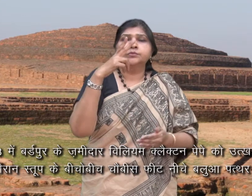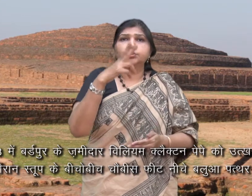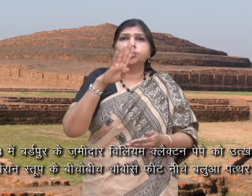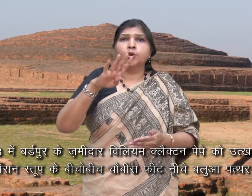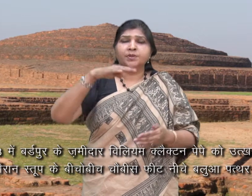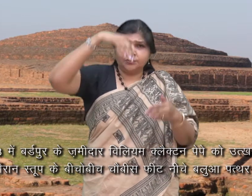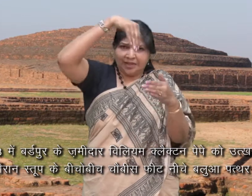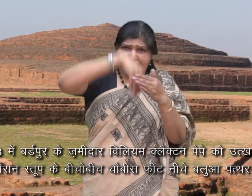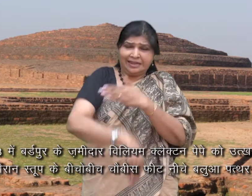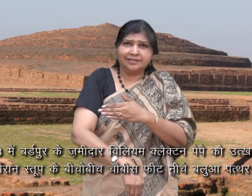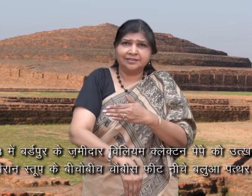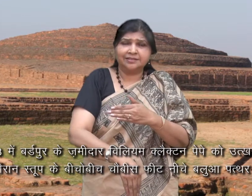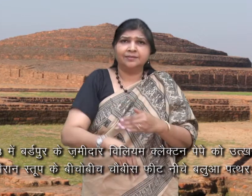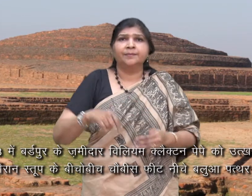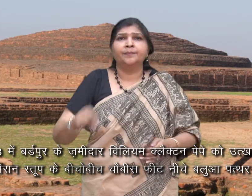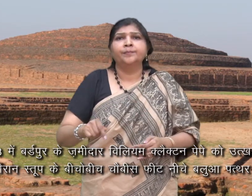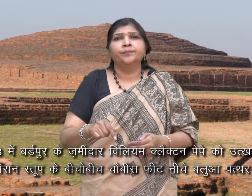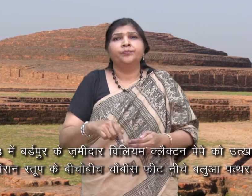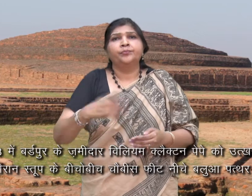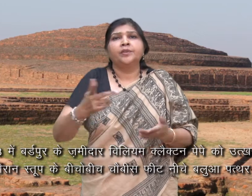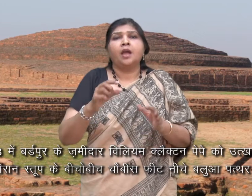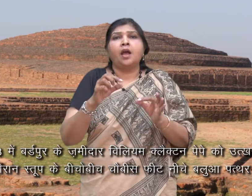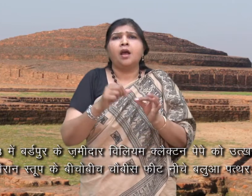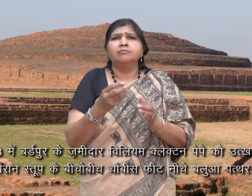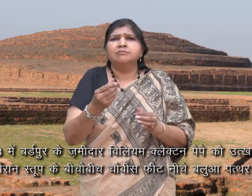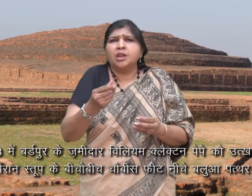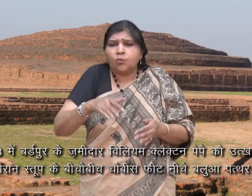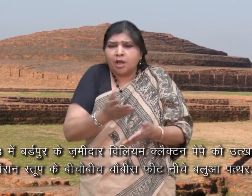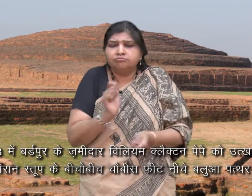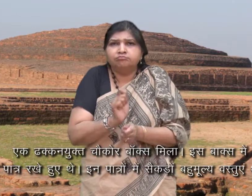इस बॉक्स में 5 पात्र रखे हुए थे।